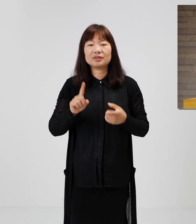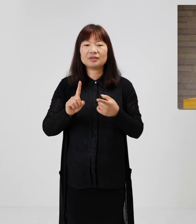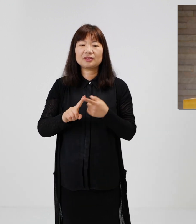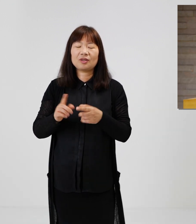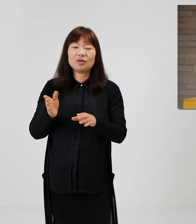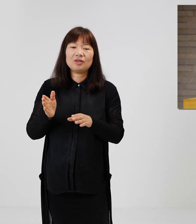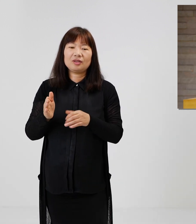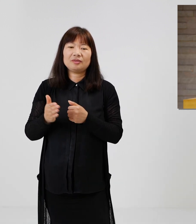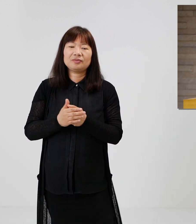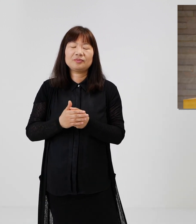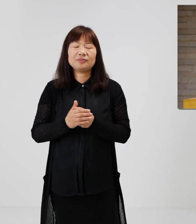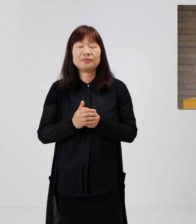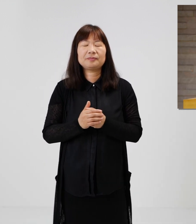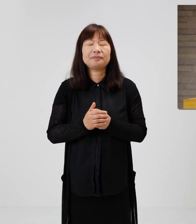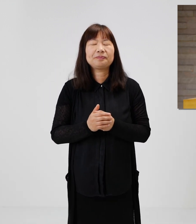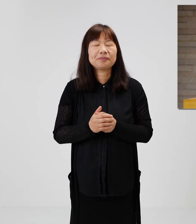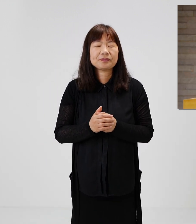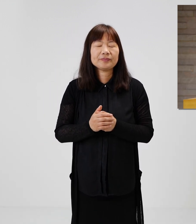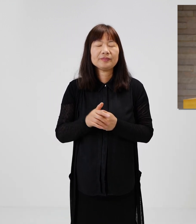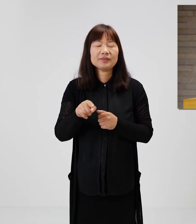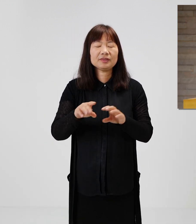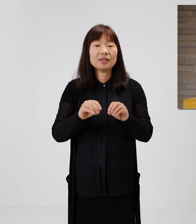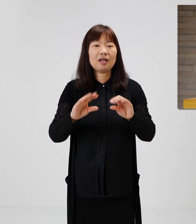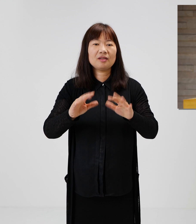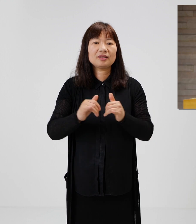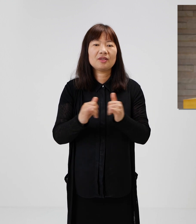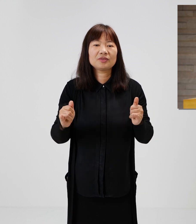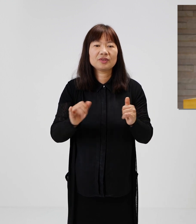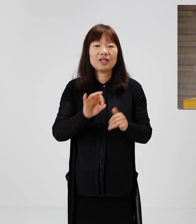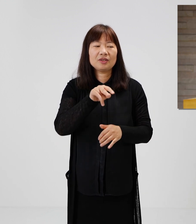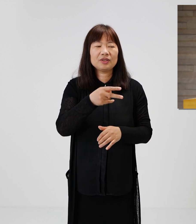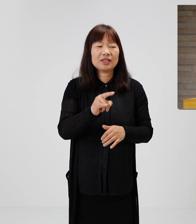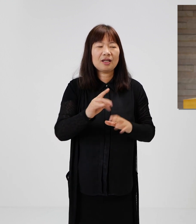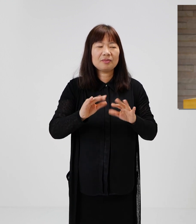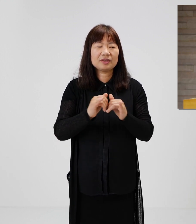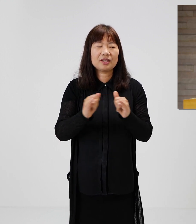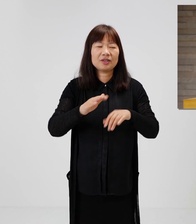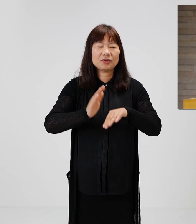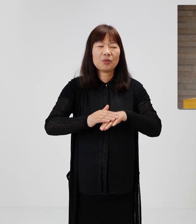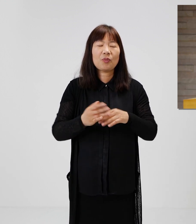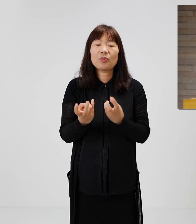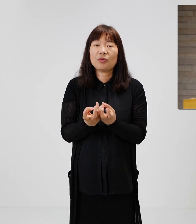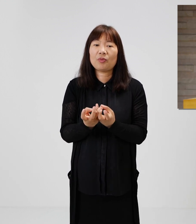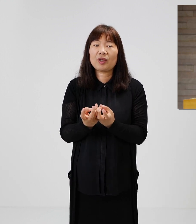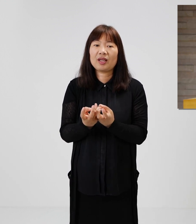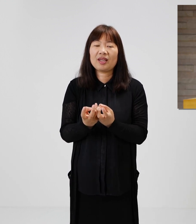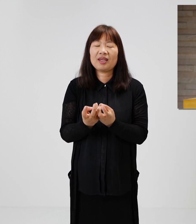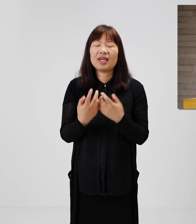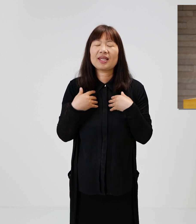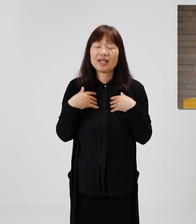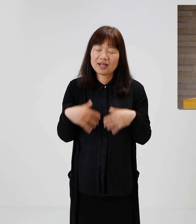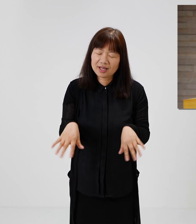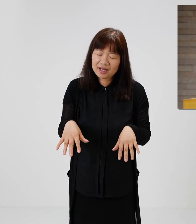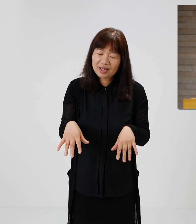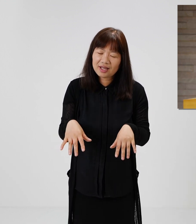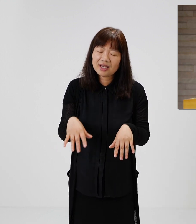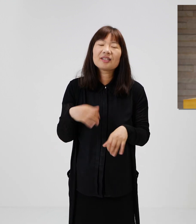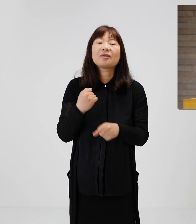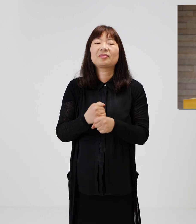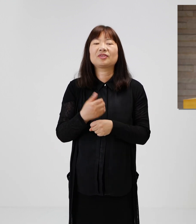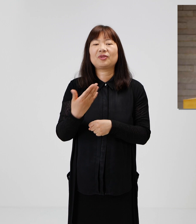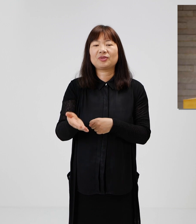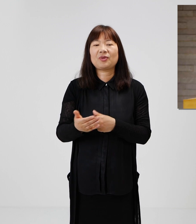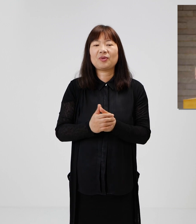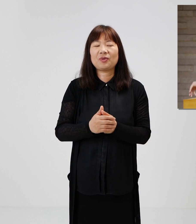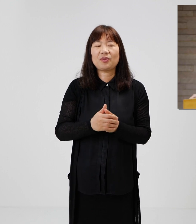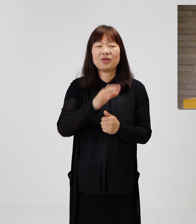이로부터 그 땅 백성이 유다 백성의 손을 어떻게 했어요? 약하게 하여.